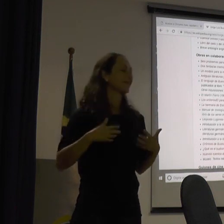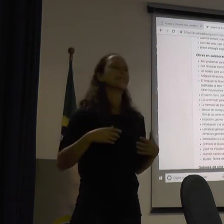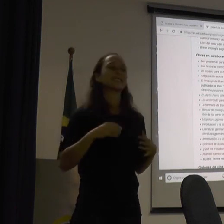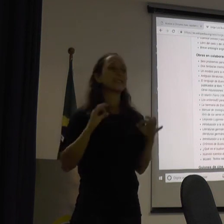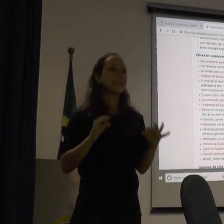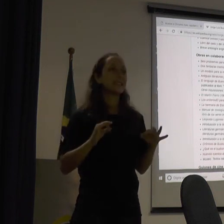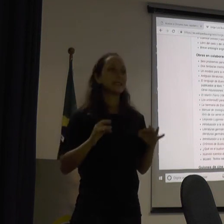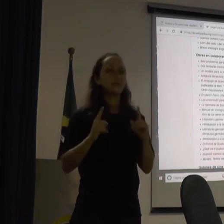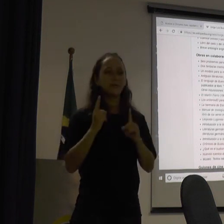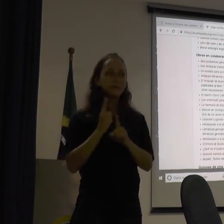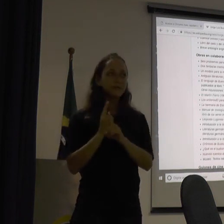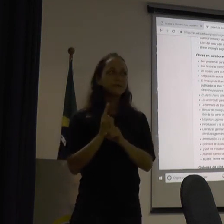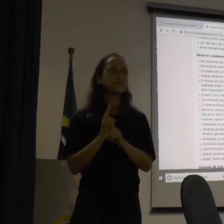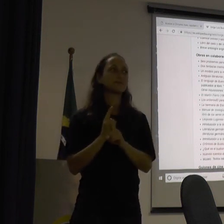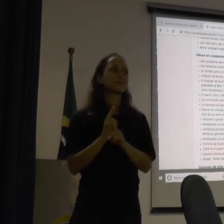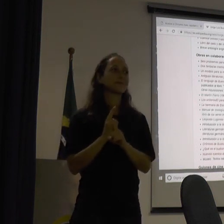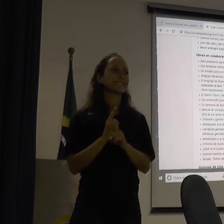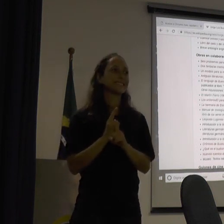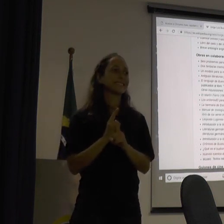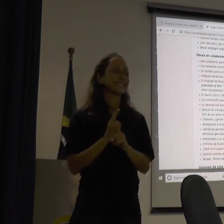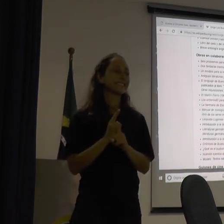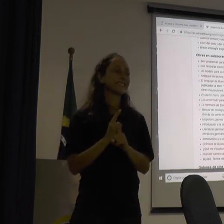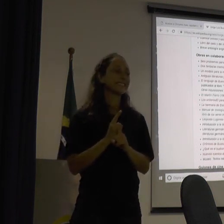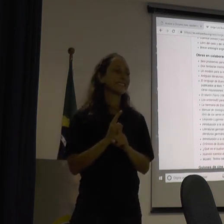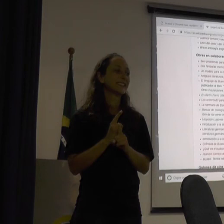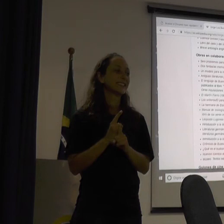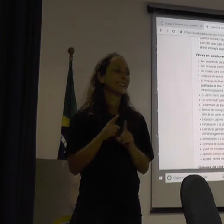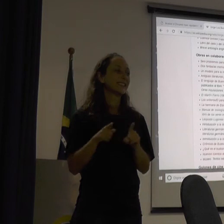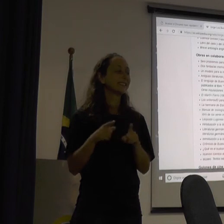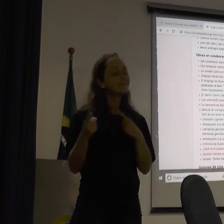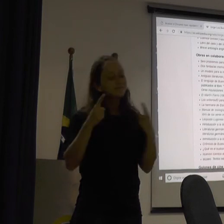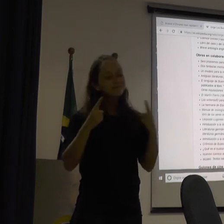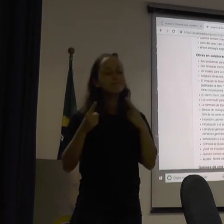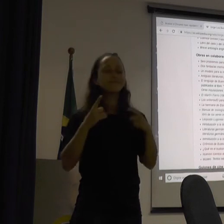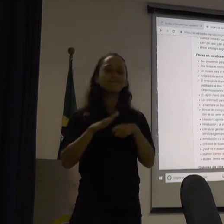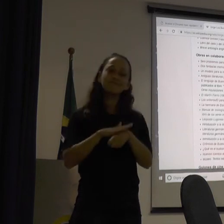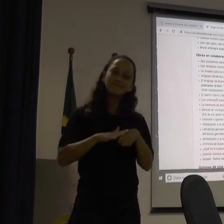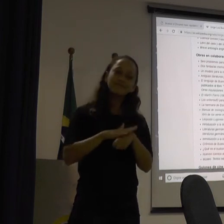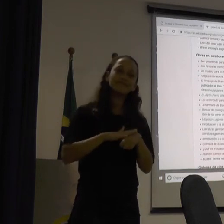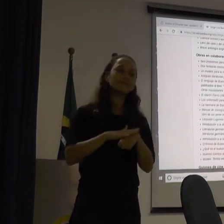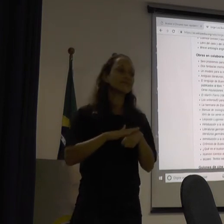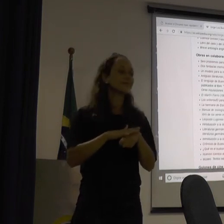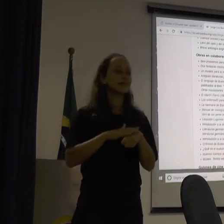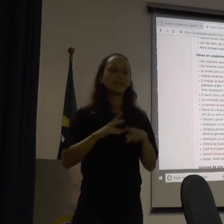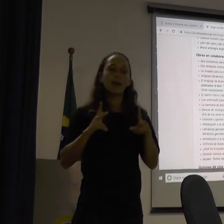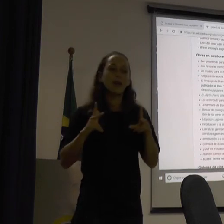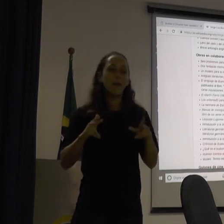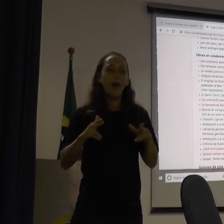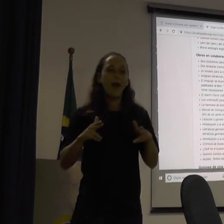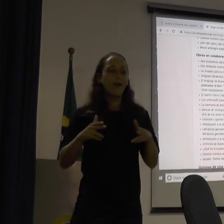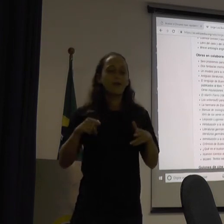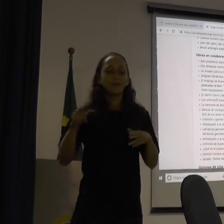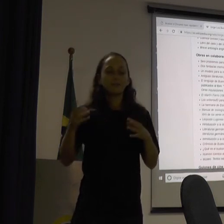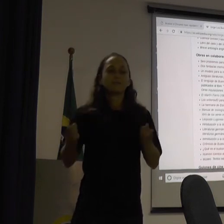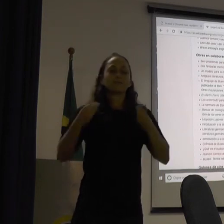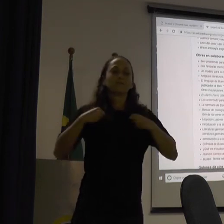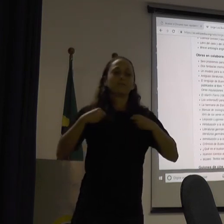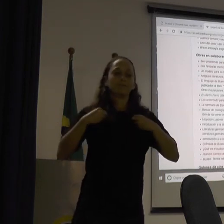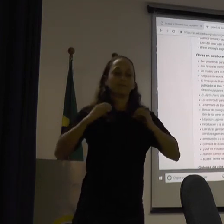poder te encontrar e ter essas conversas riquíssimas, né? Além, é claro,